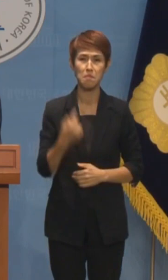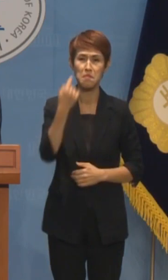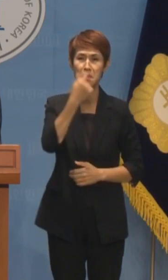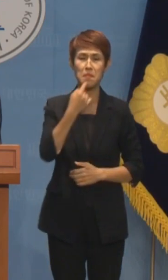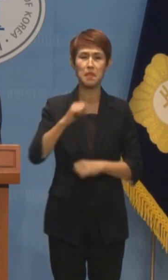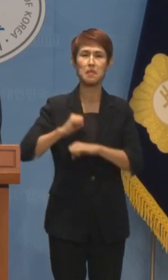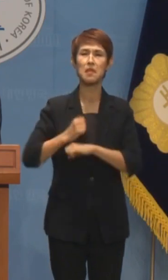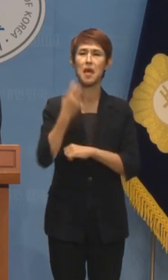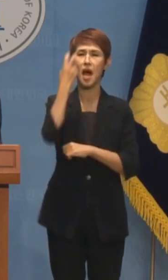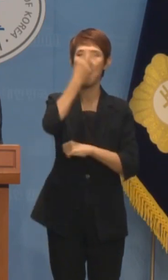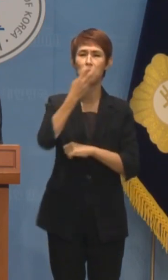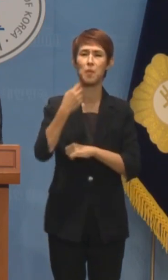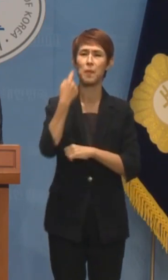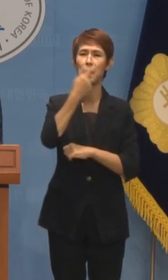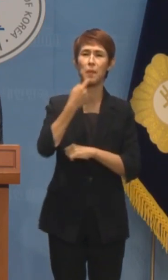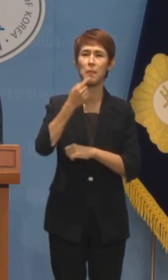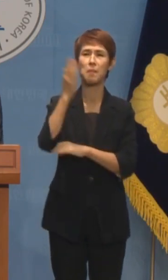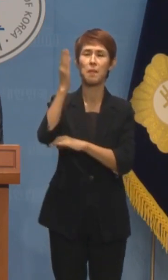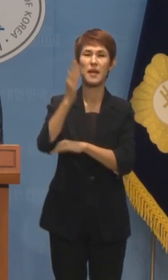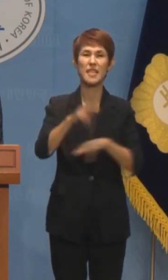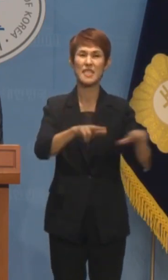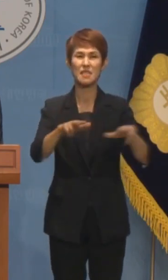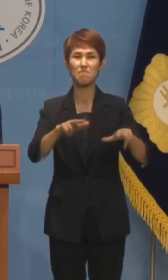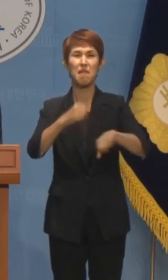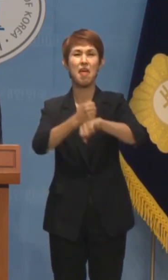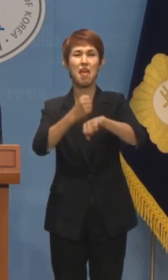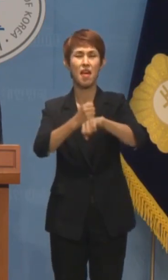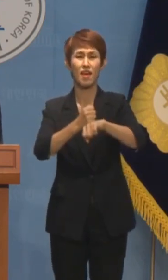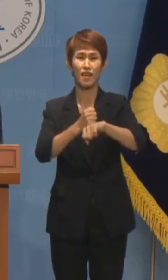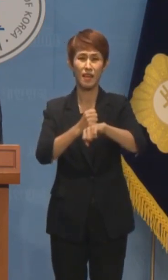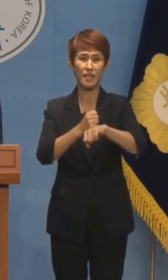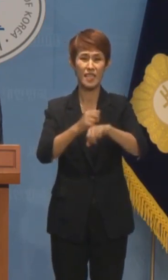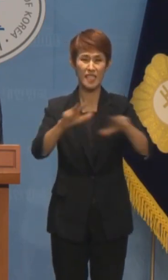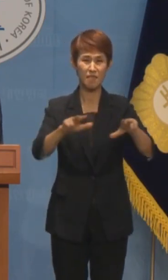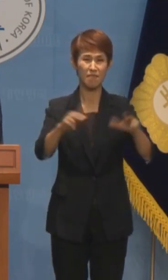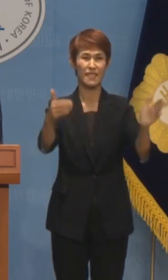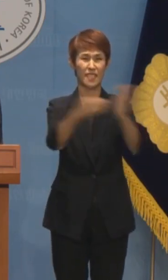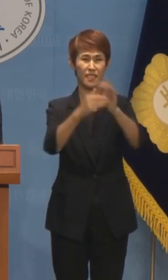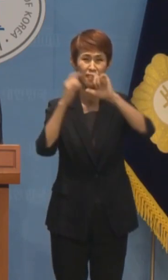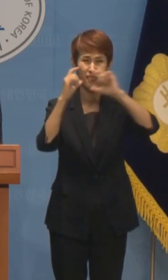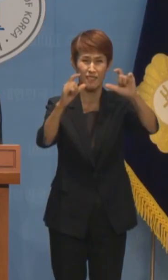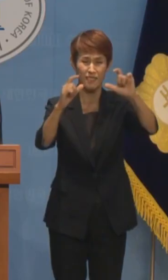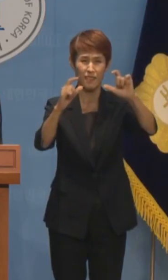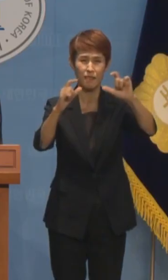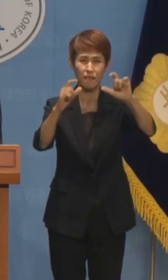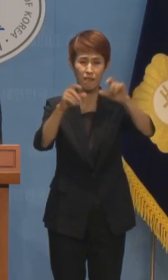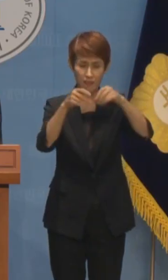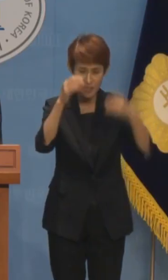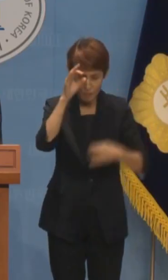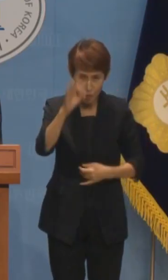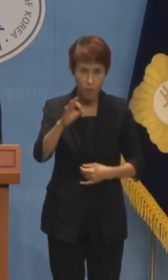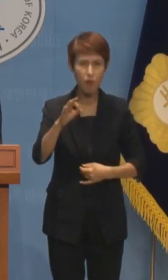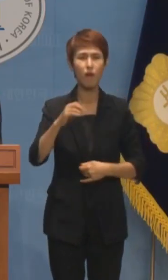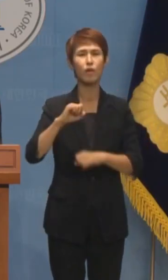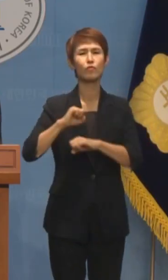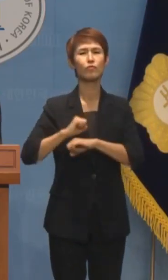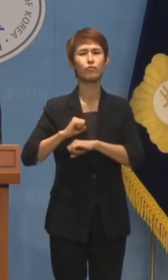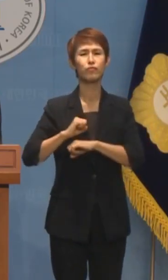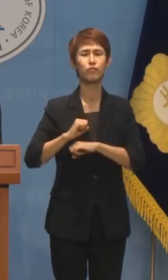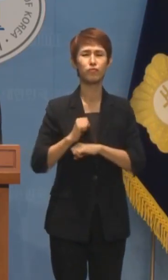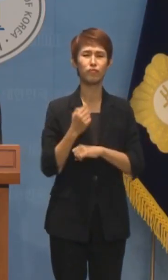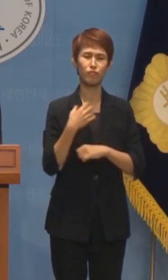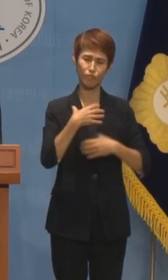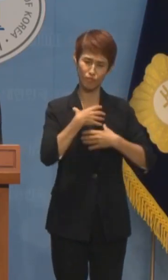안보를, 입만 열면 즉강 끝을 외치면서 실제로는 대한민국의 안보를 위태롭게 하는 국가안보실장